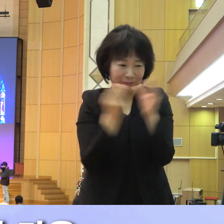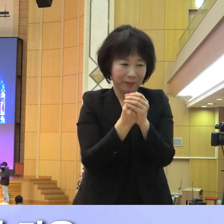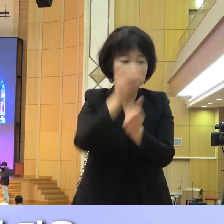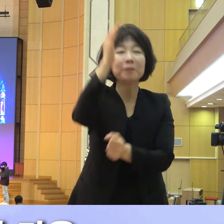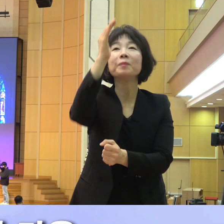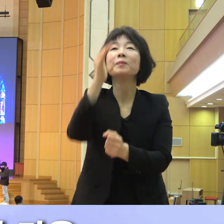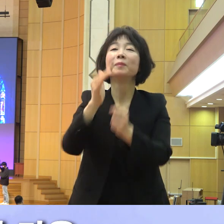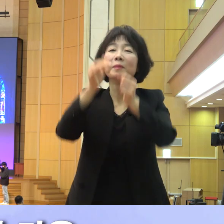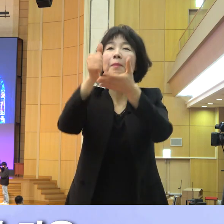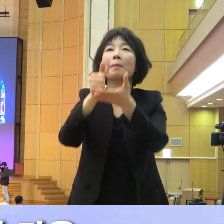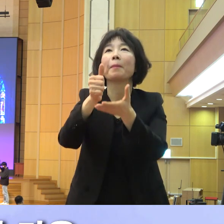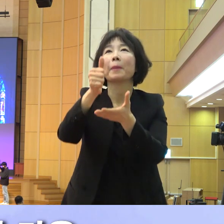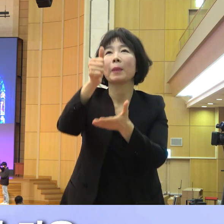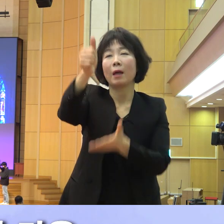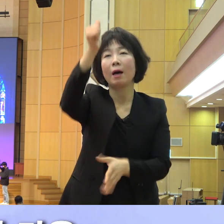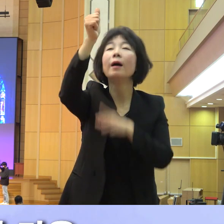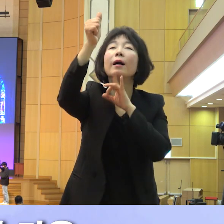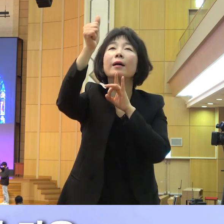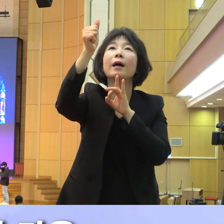온전히